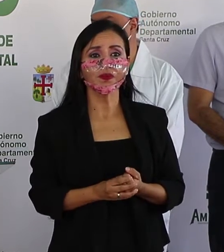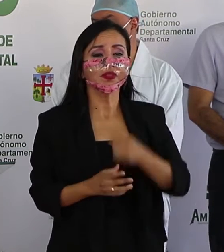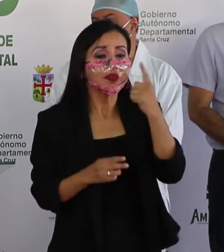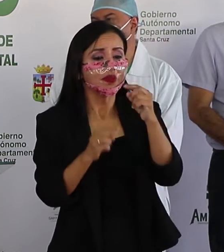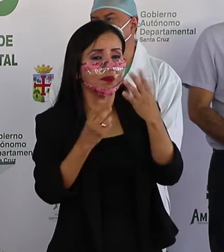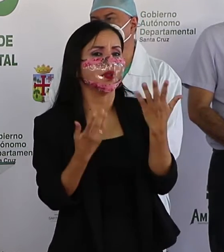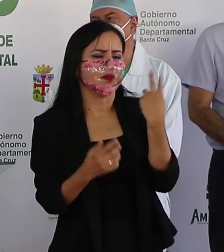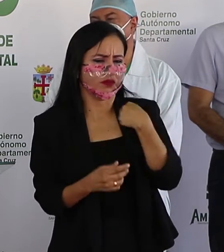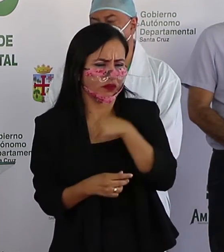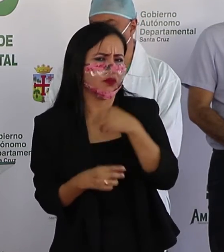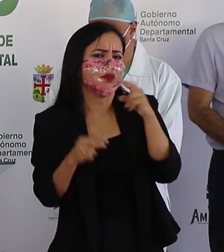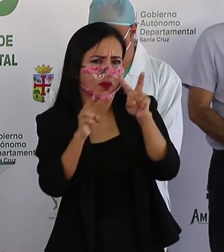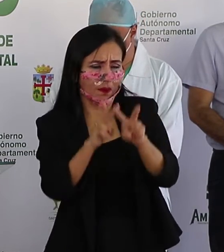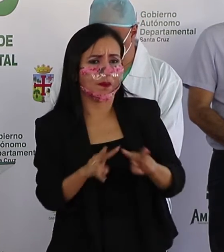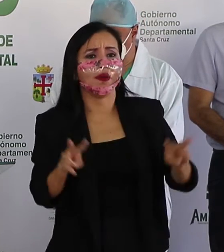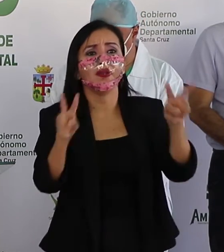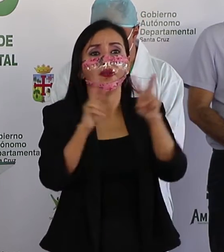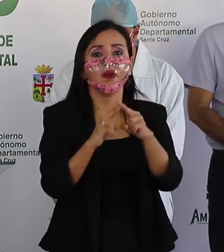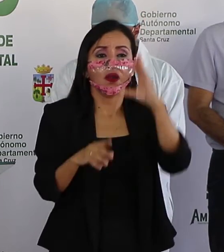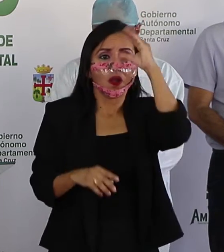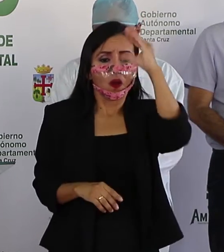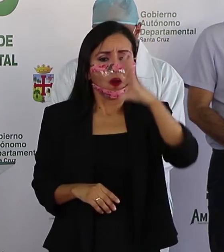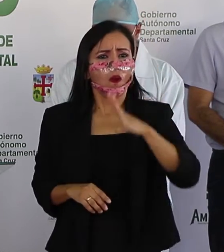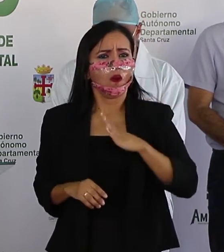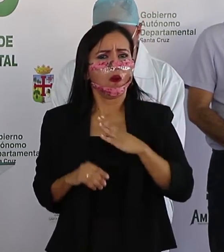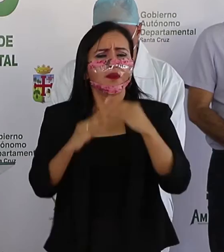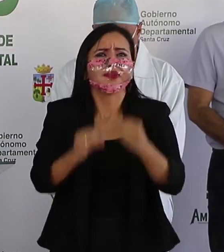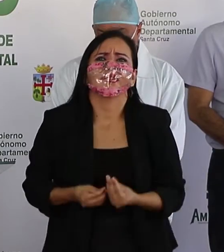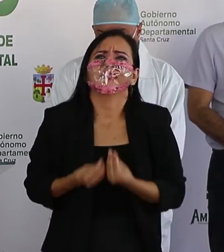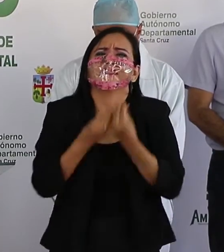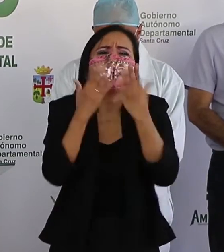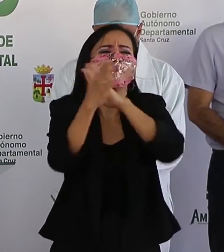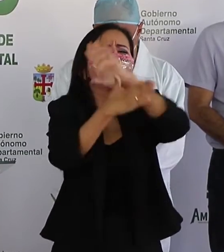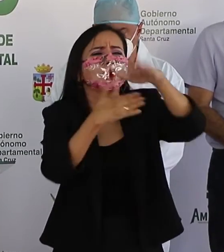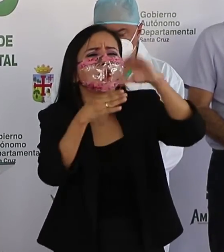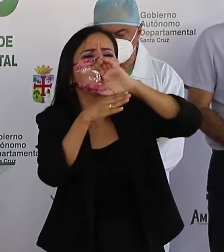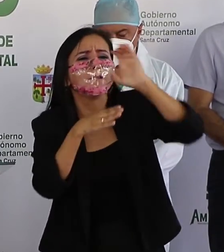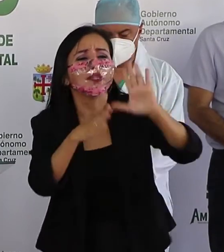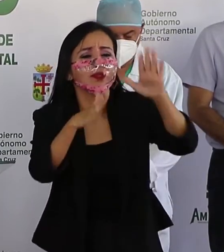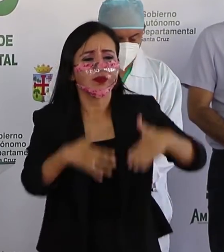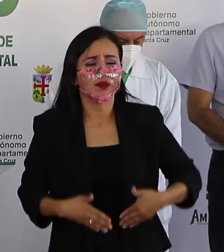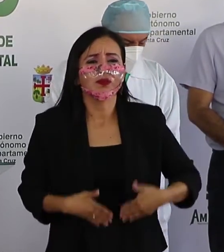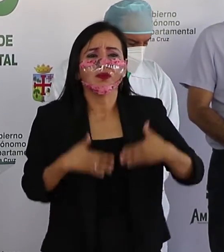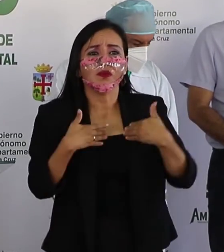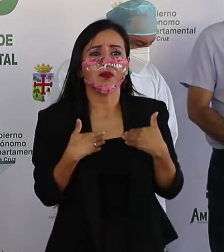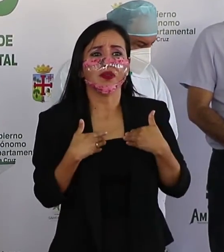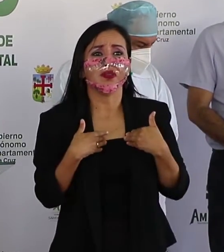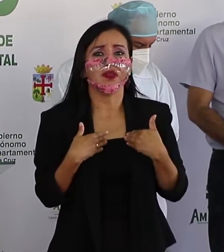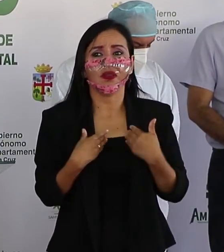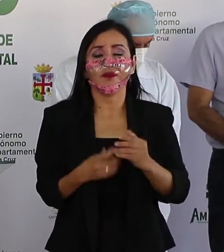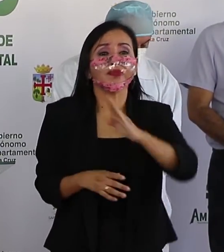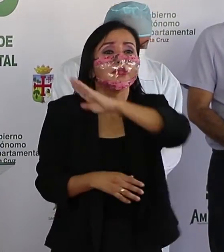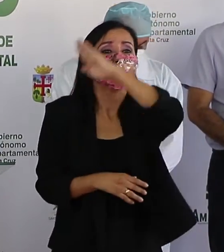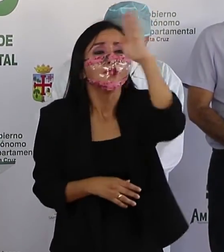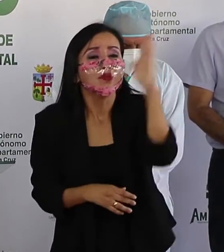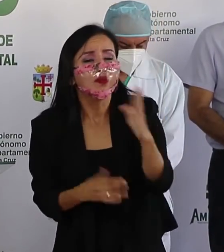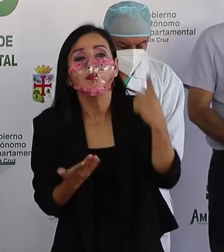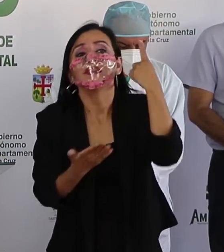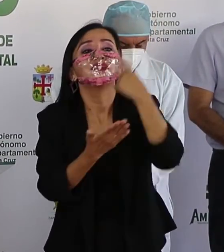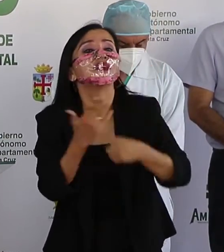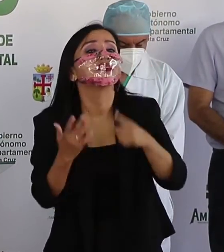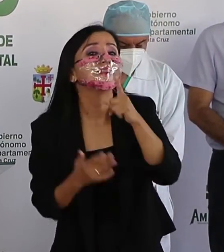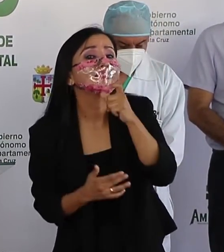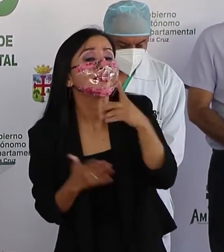nuestra valoración a los hombres que han entregado todo, y obviamente entre ellos nunca vamos a dejar